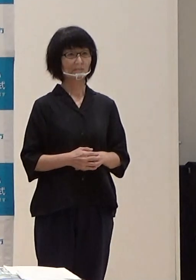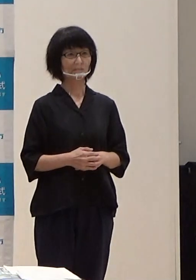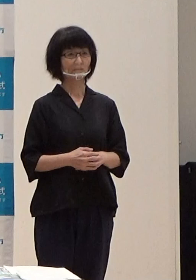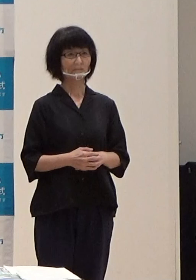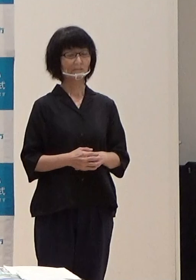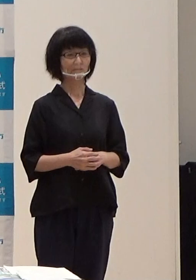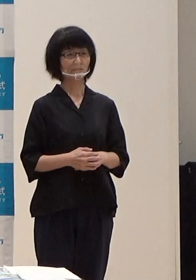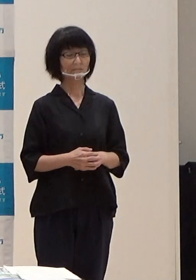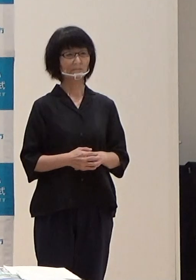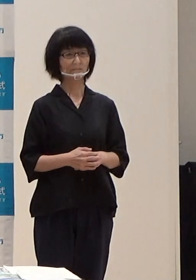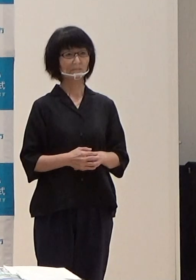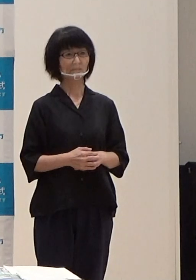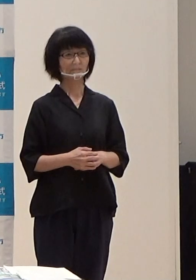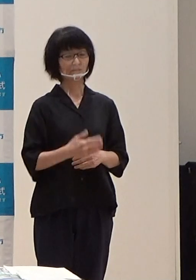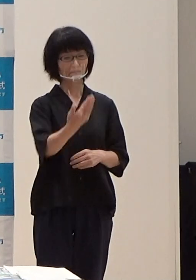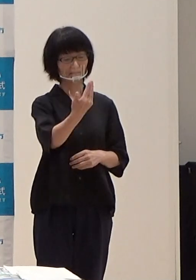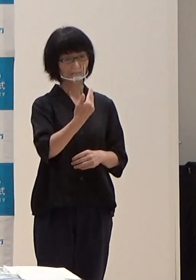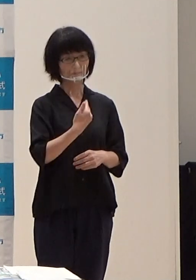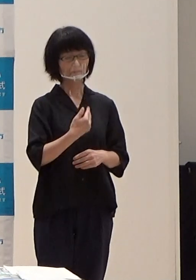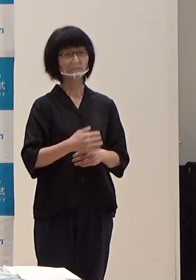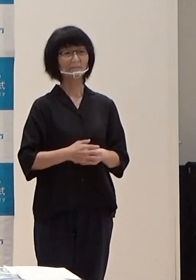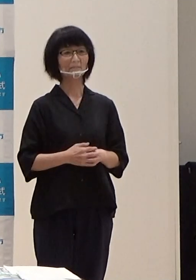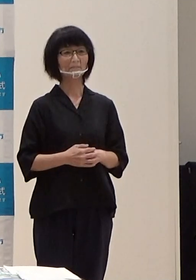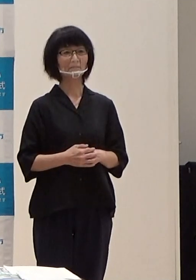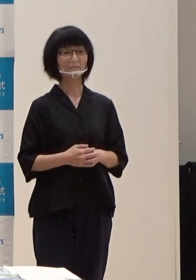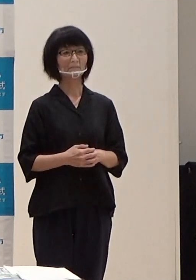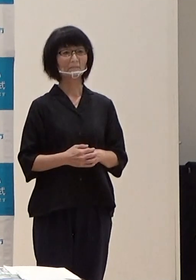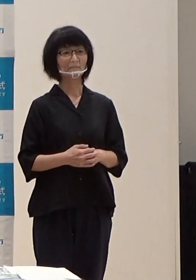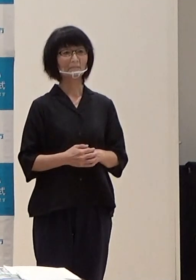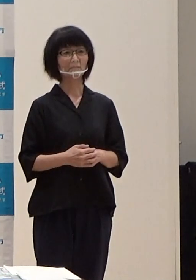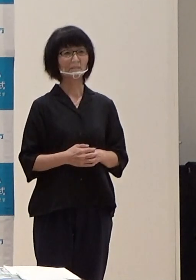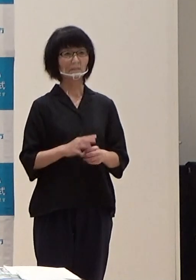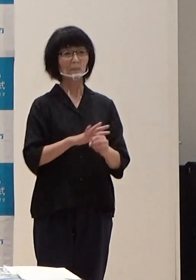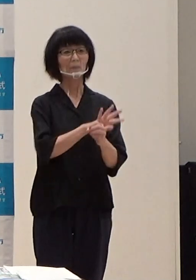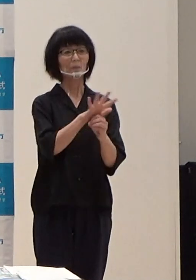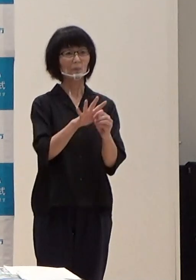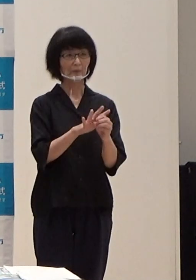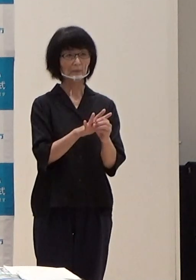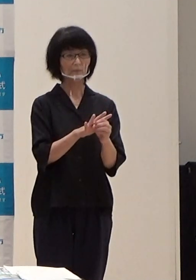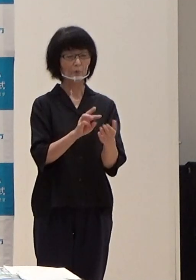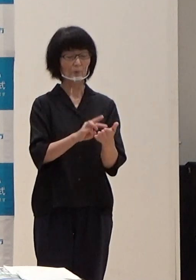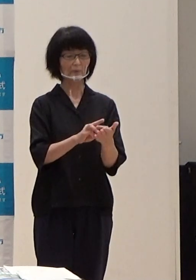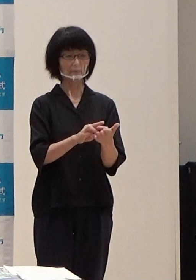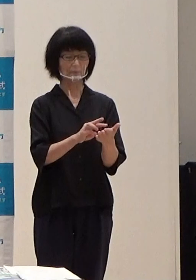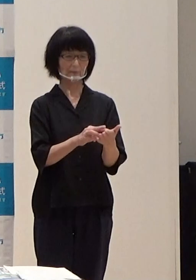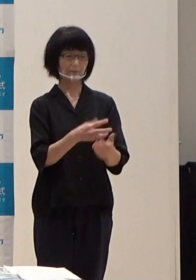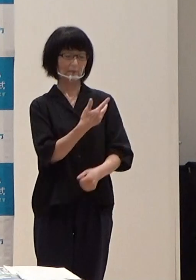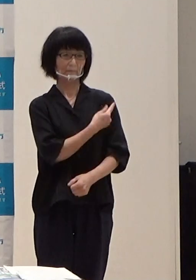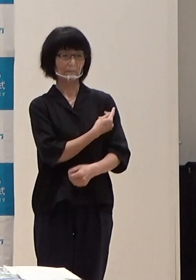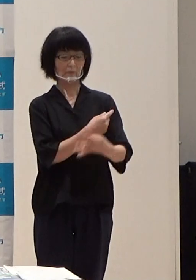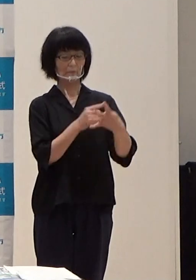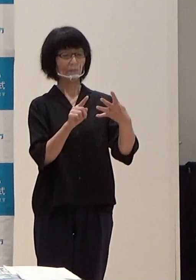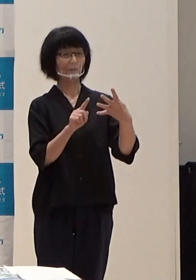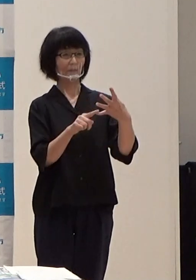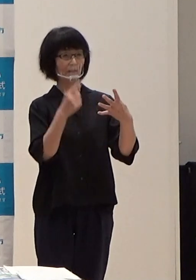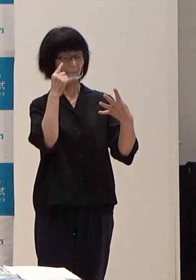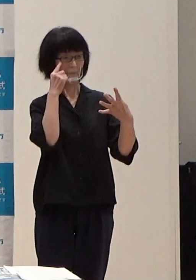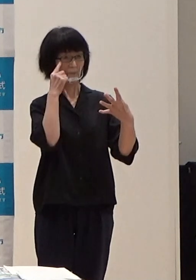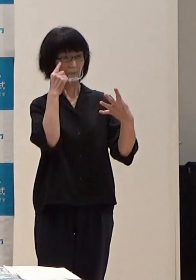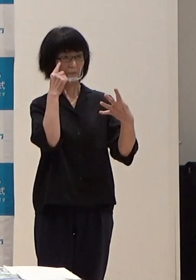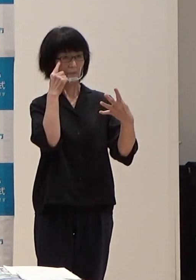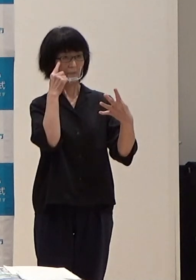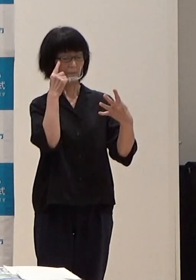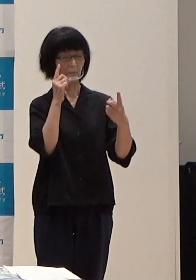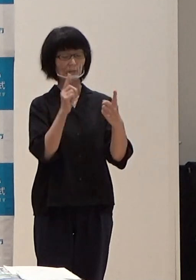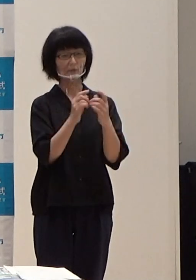福島テレビの浅野と申します。新型コロナのワクチン4回目の接種の対象者拡大の